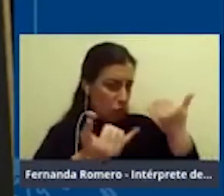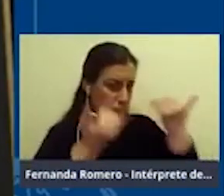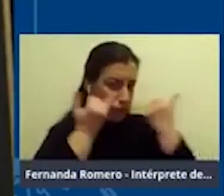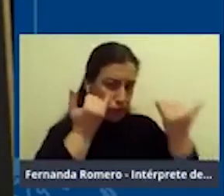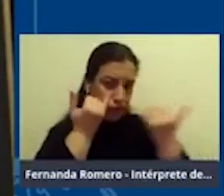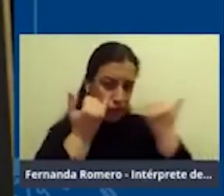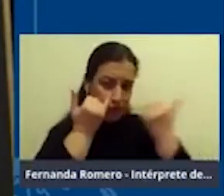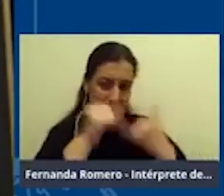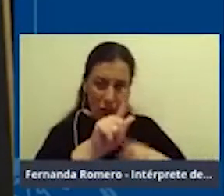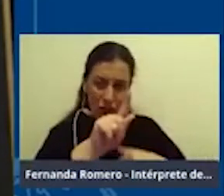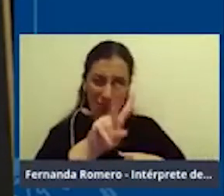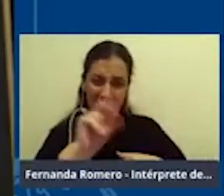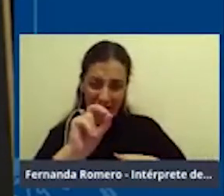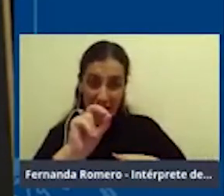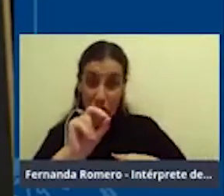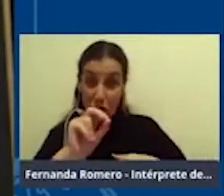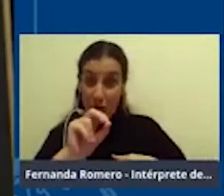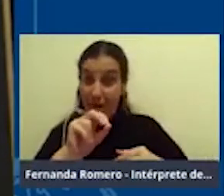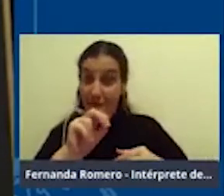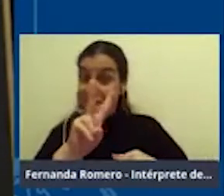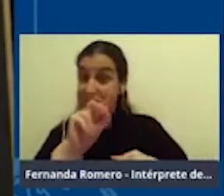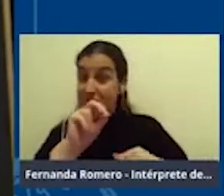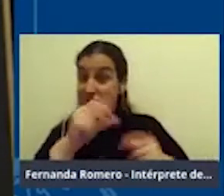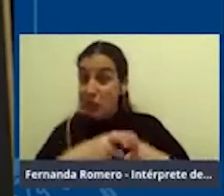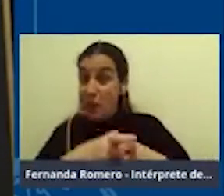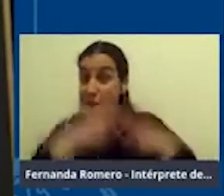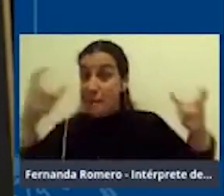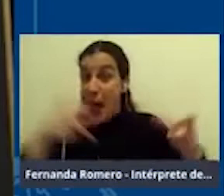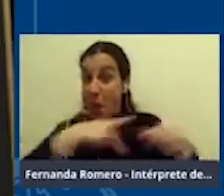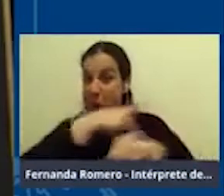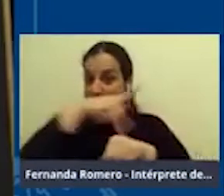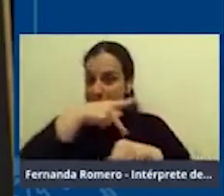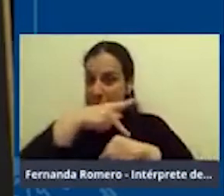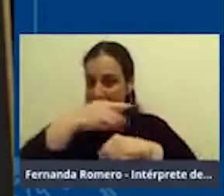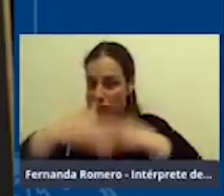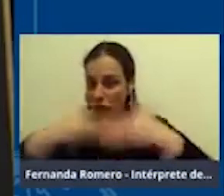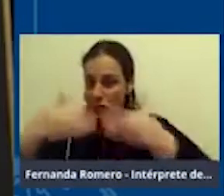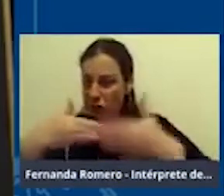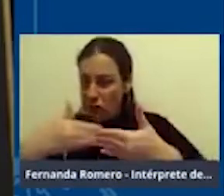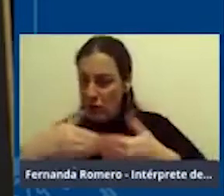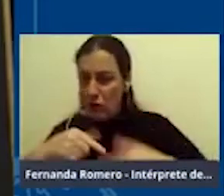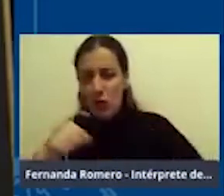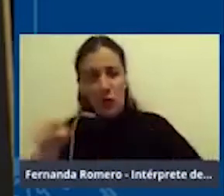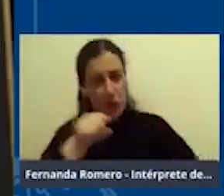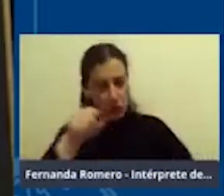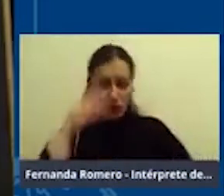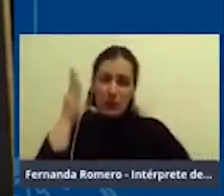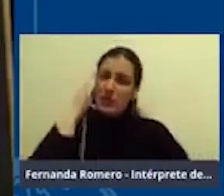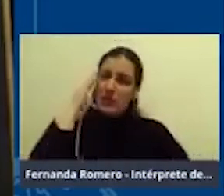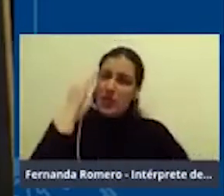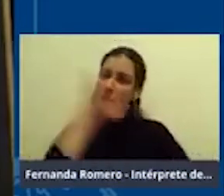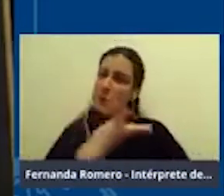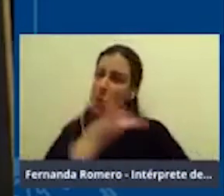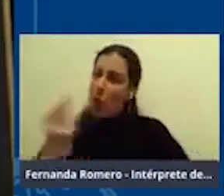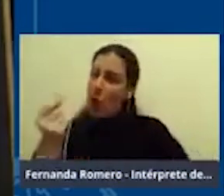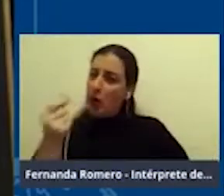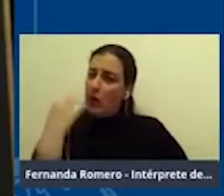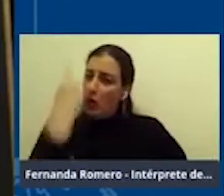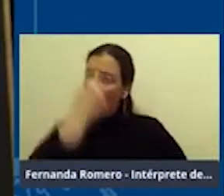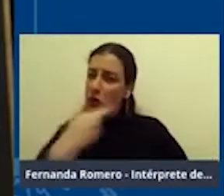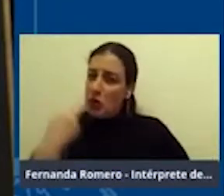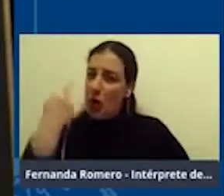que é o grupo dos 20 maiores países desenvolvidos, e vocês têm ideia de quanto tempo, ou quantas